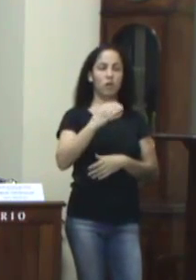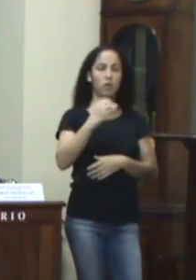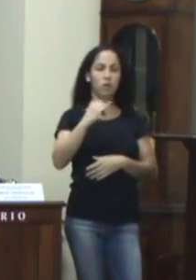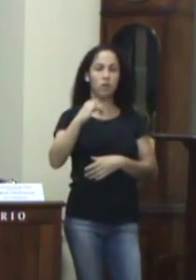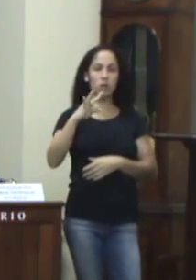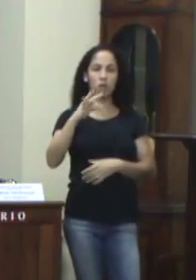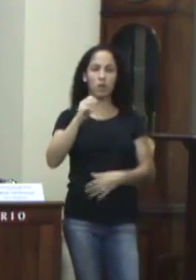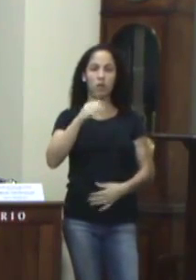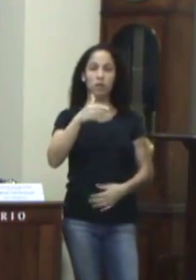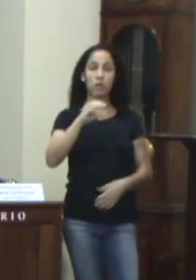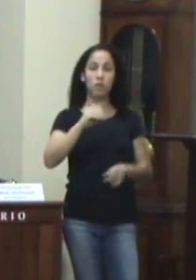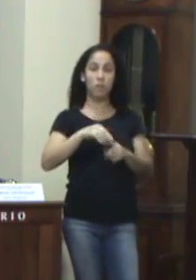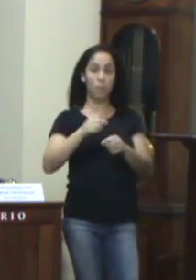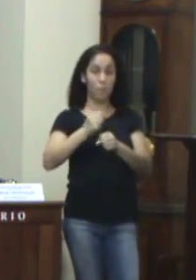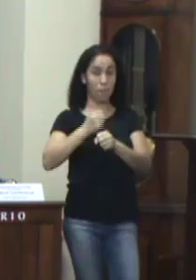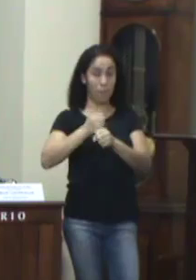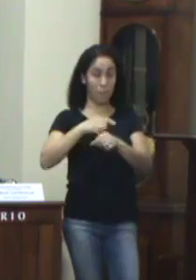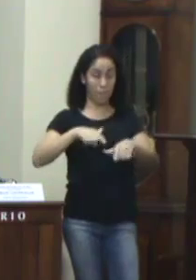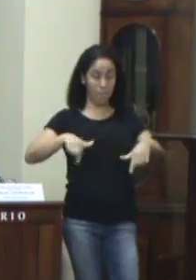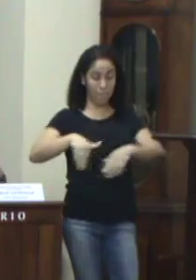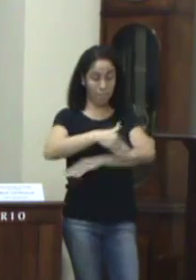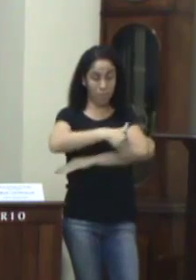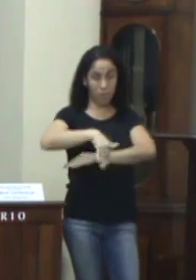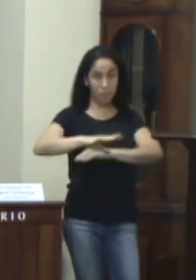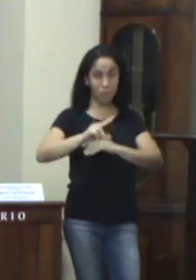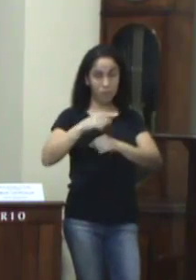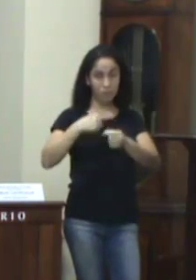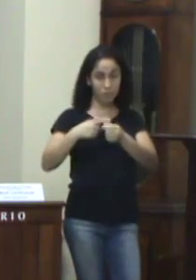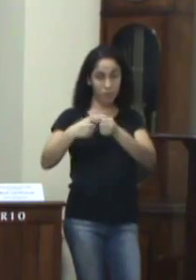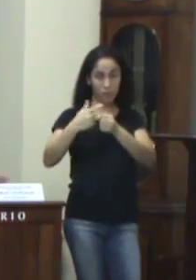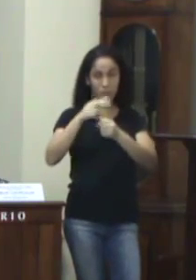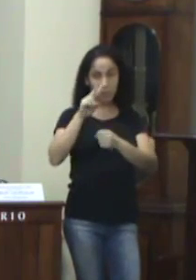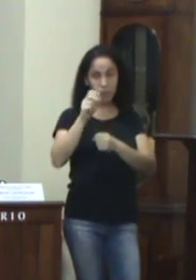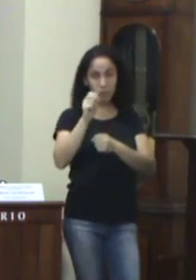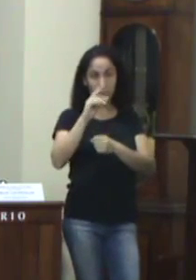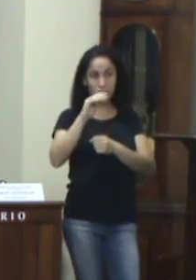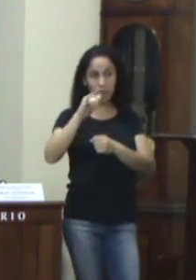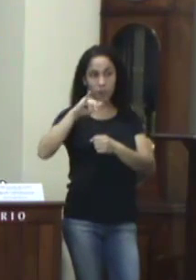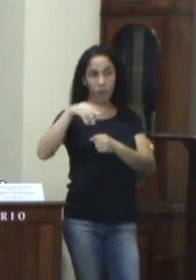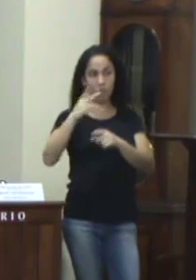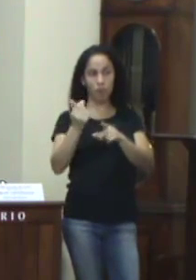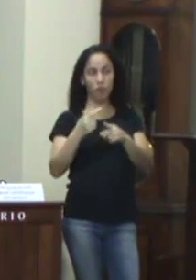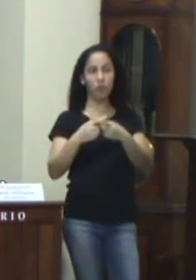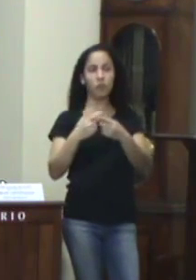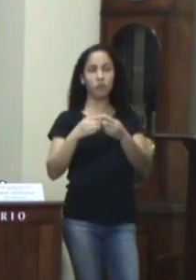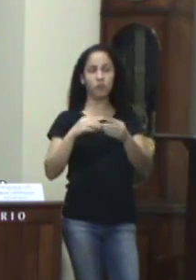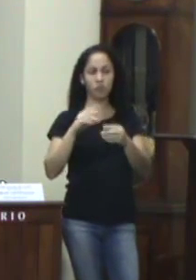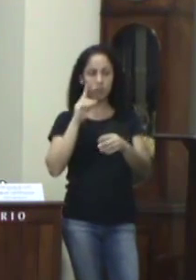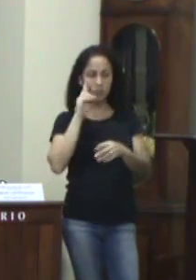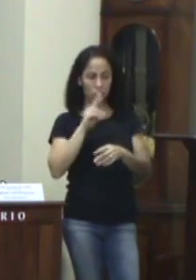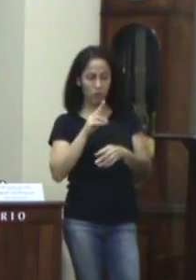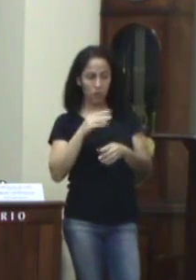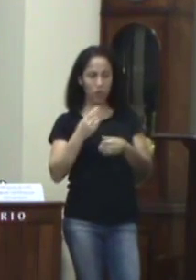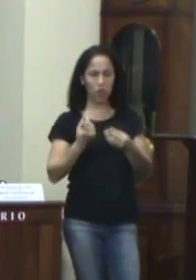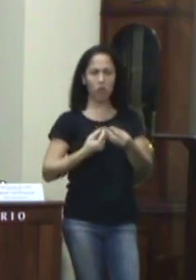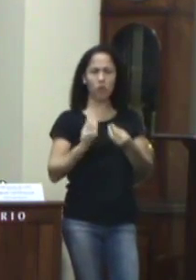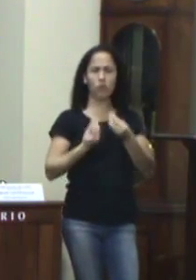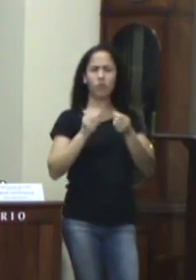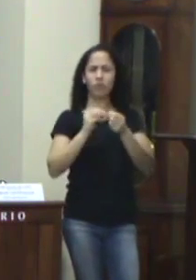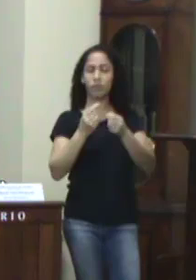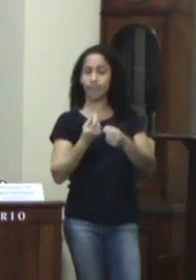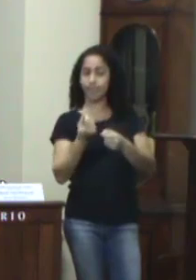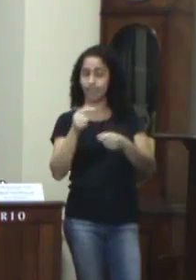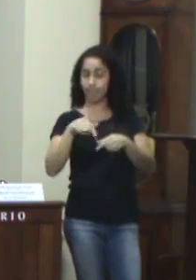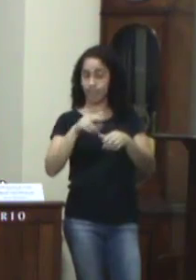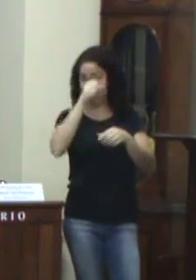contratação das obras de calçamento realizadas no bairro Varginha. Justificativa. O acompanhamento da execução orçamentária é uma